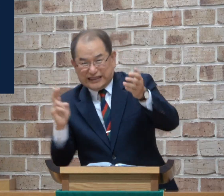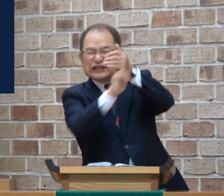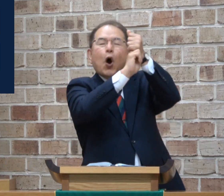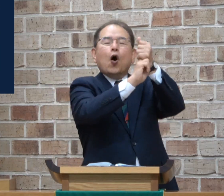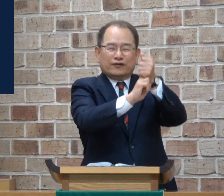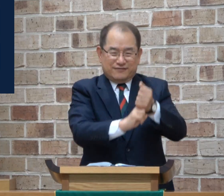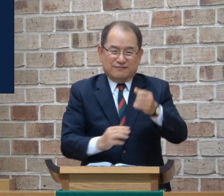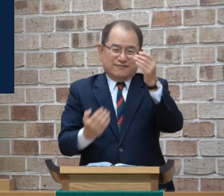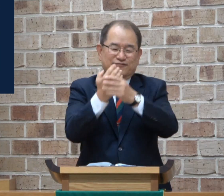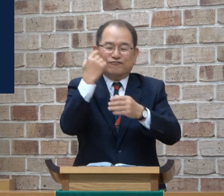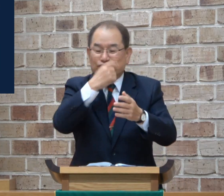바랍니다.